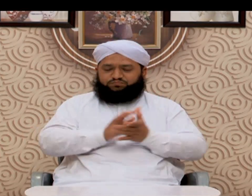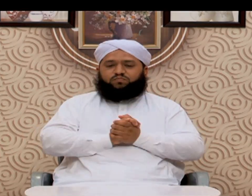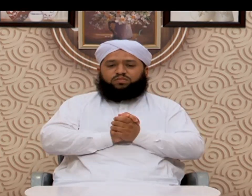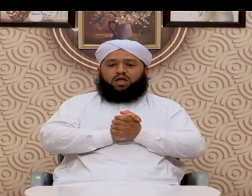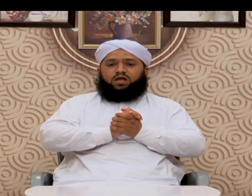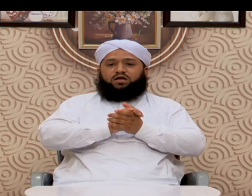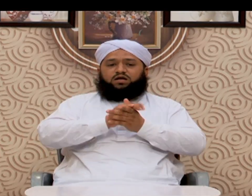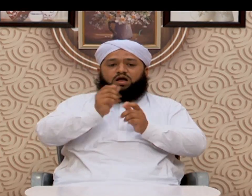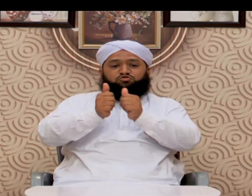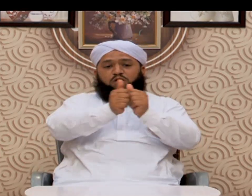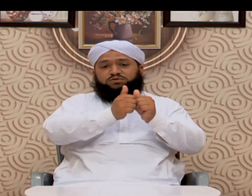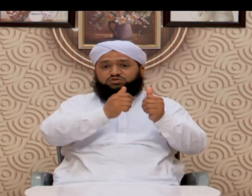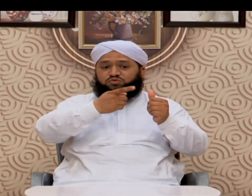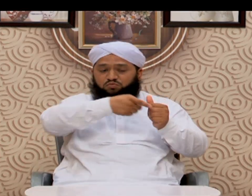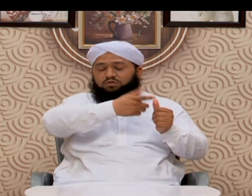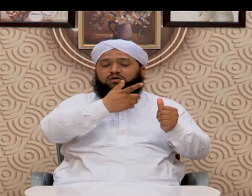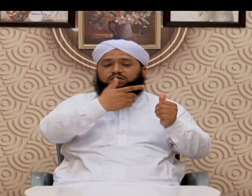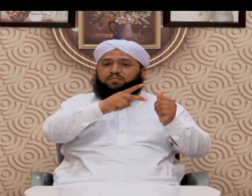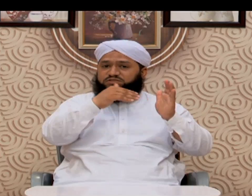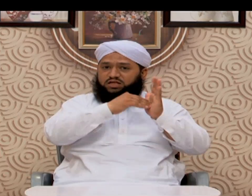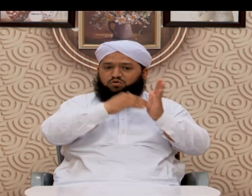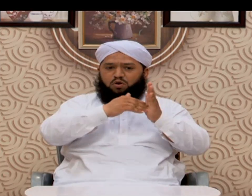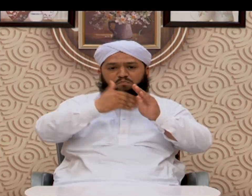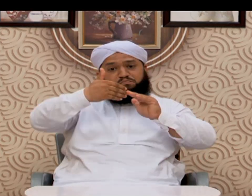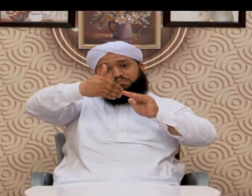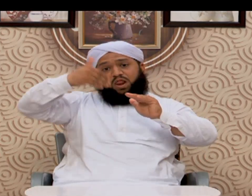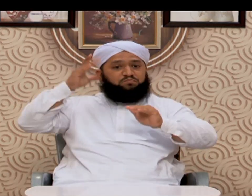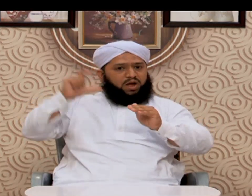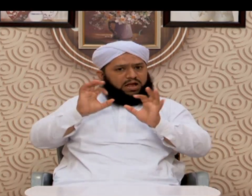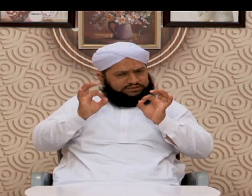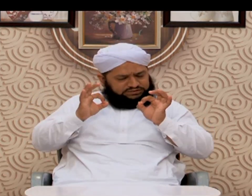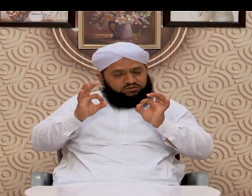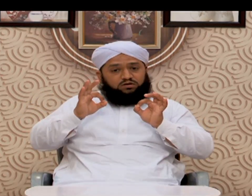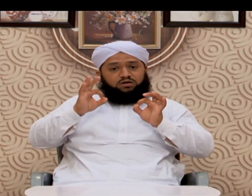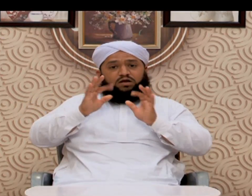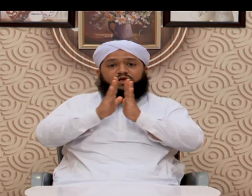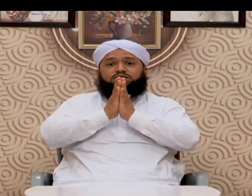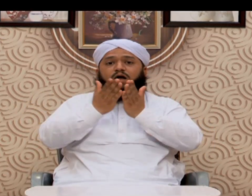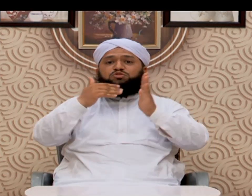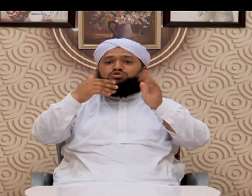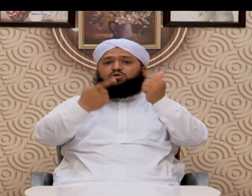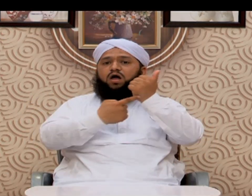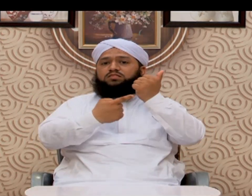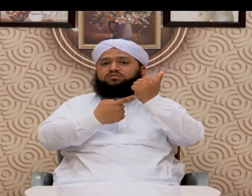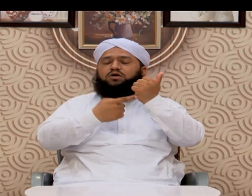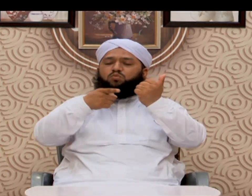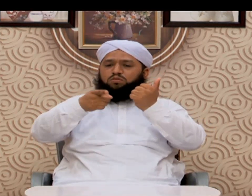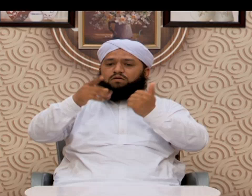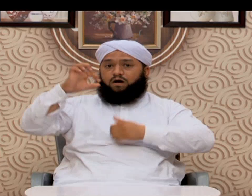بن ثانہ رضی اللہ عنہ جو قبول اسلام سے قبل تورات کے عالم تھے، انہوں نے حضور صلی اللہ علیہ وآلہ وسلم